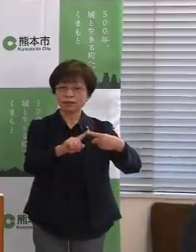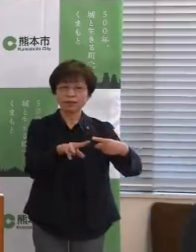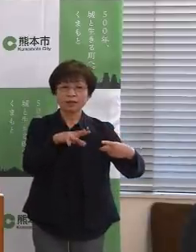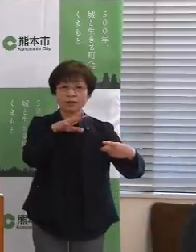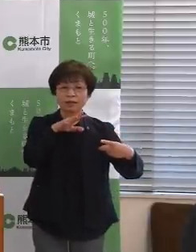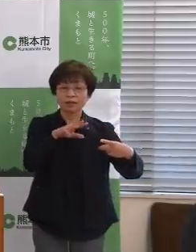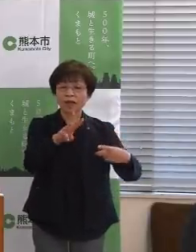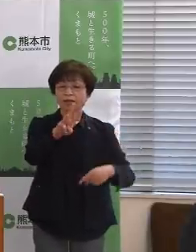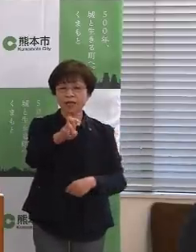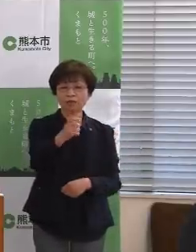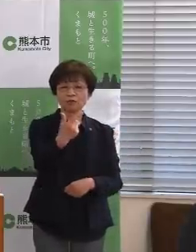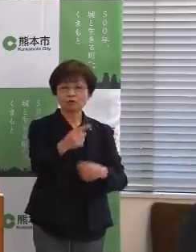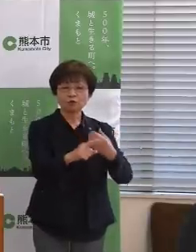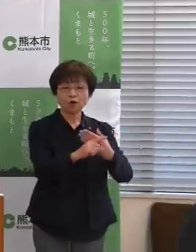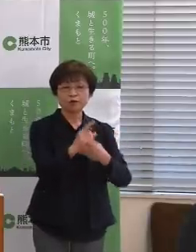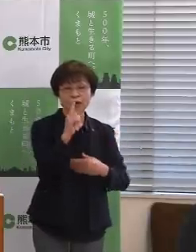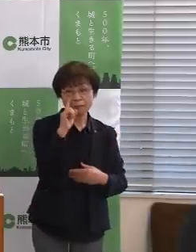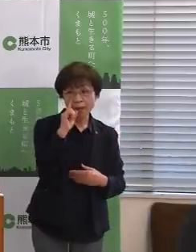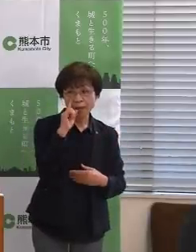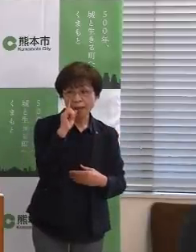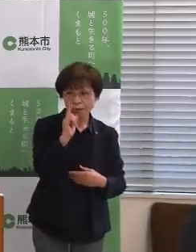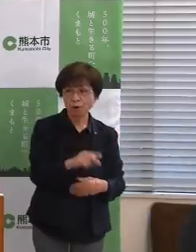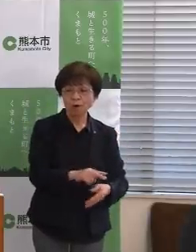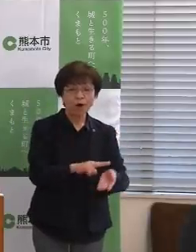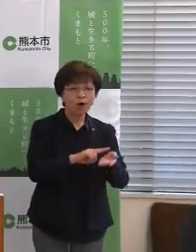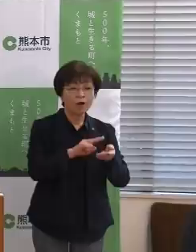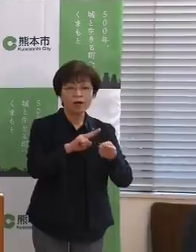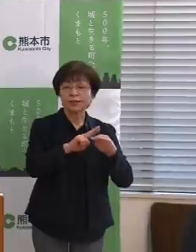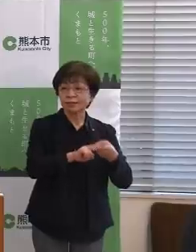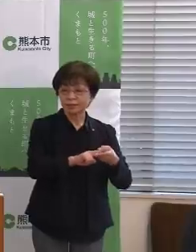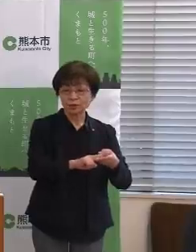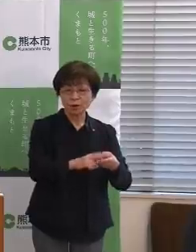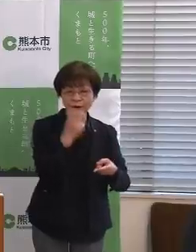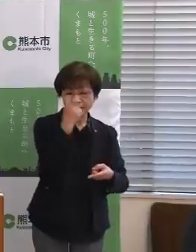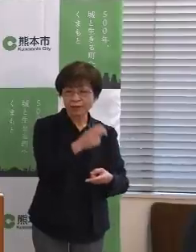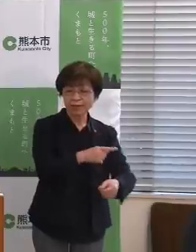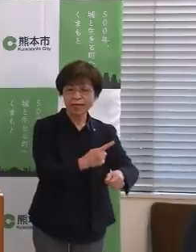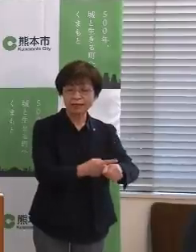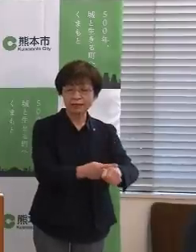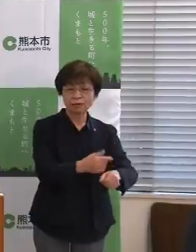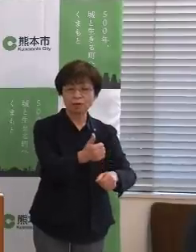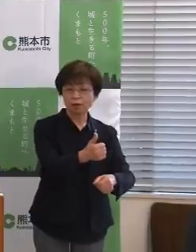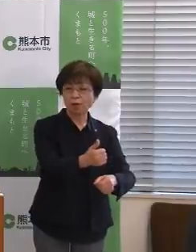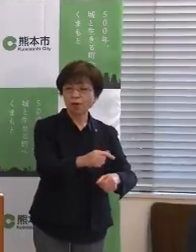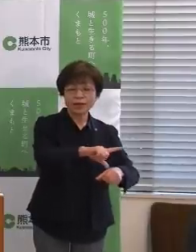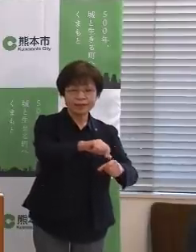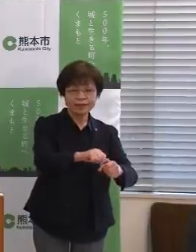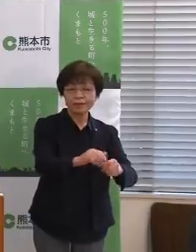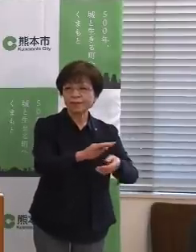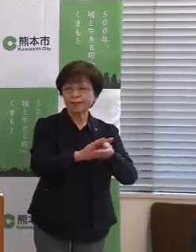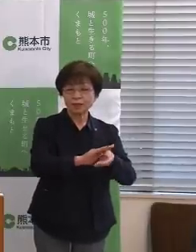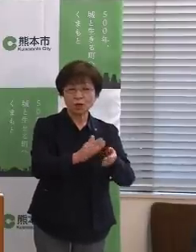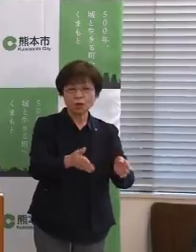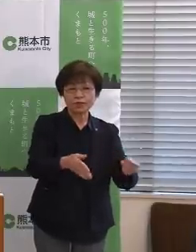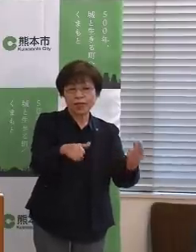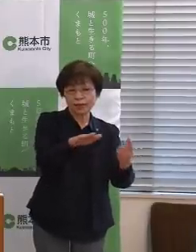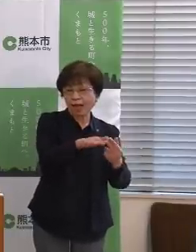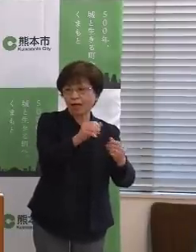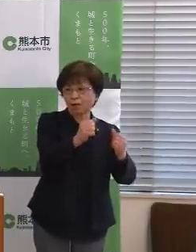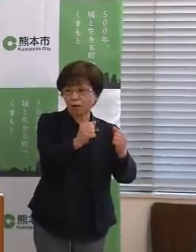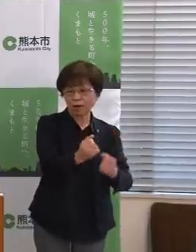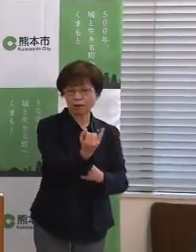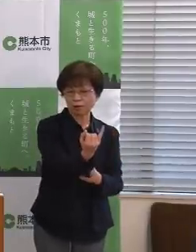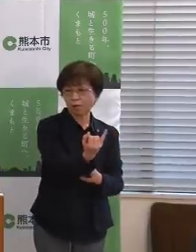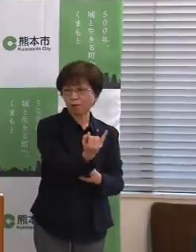36例目の臨床検査技師の方、 うん、 地域医療センターの方だということでリンクなしでいいのかという点